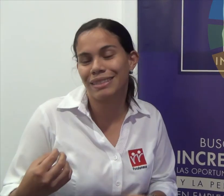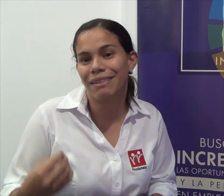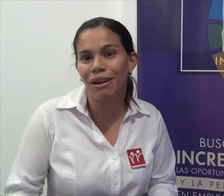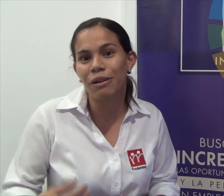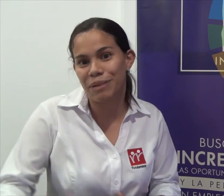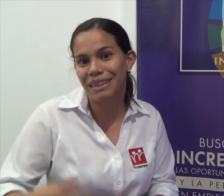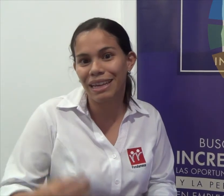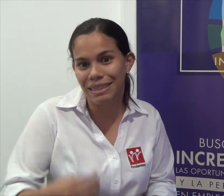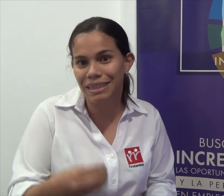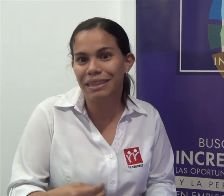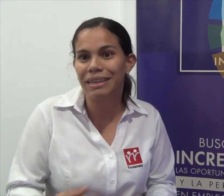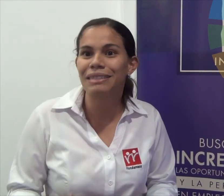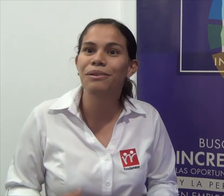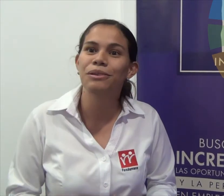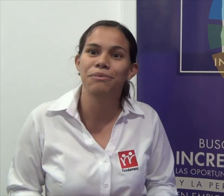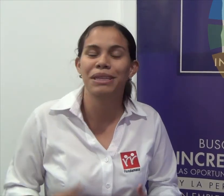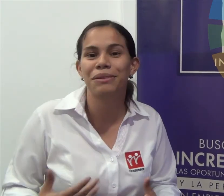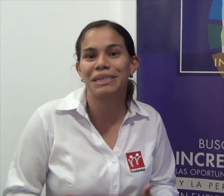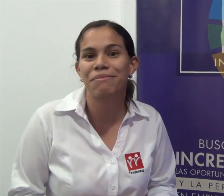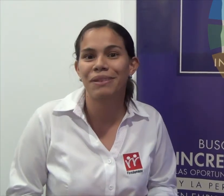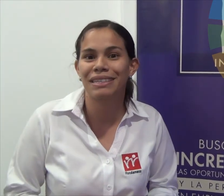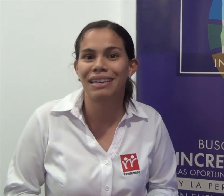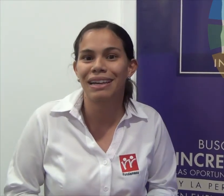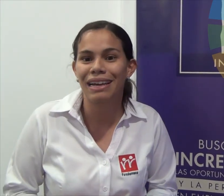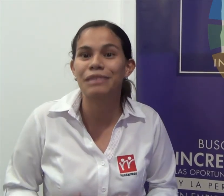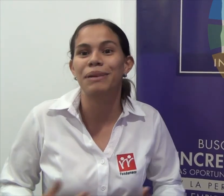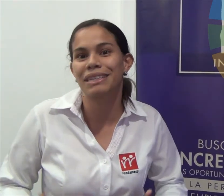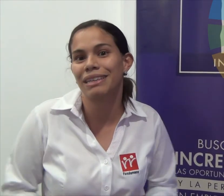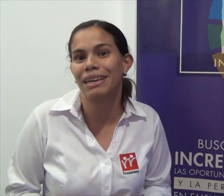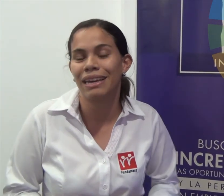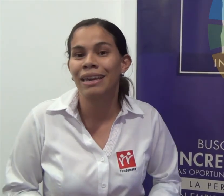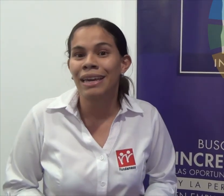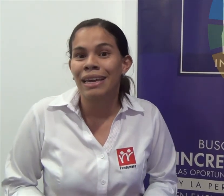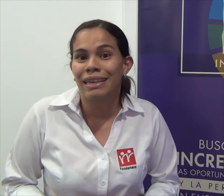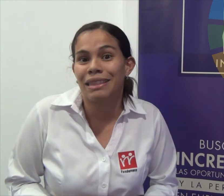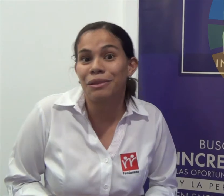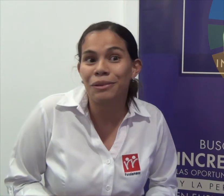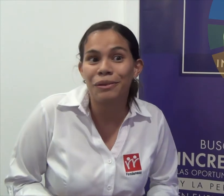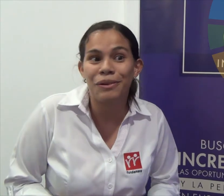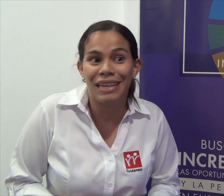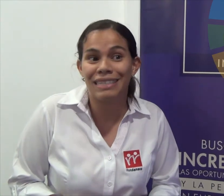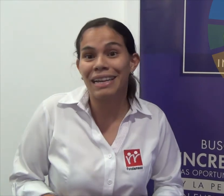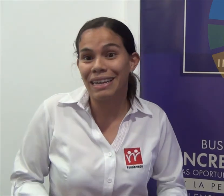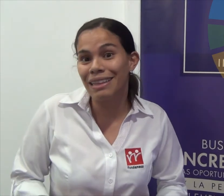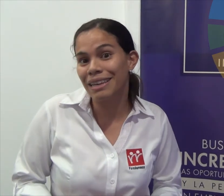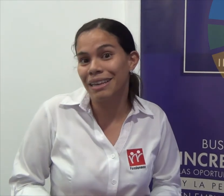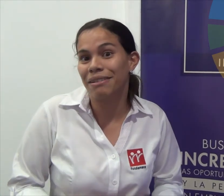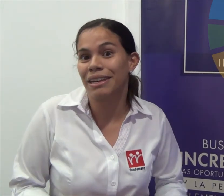llevarlo a la práctica y así tener ese conocimiento y esa experiencia que es tan grata y que de verdad